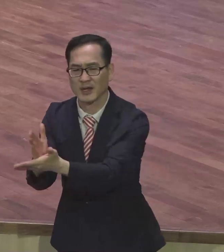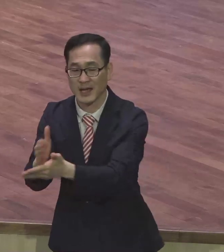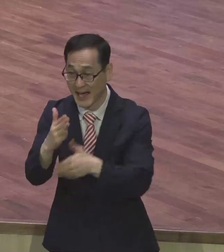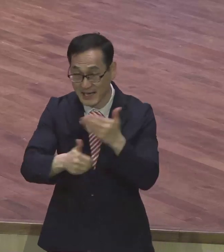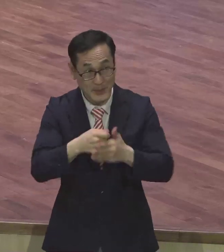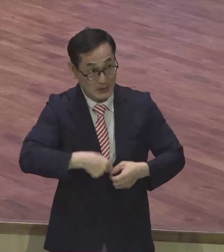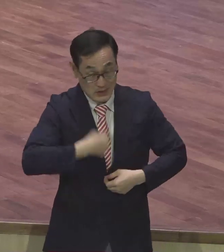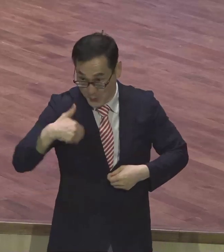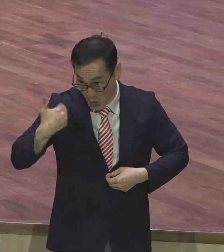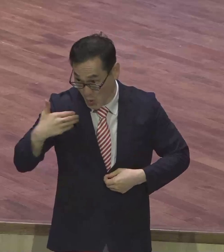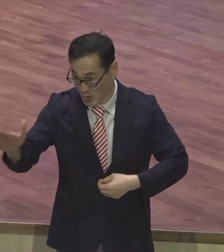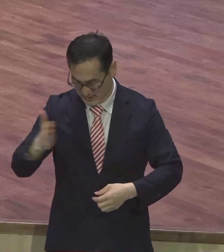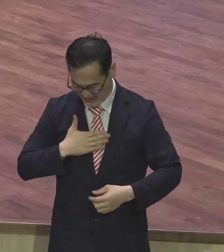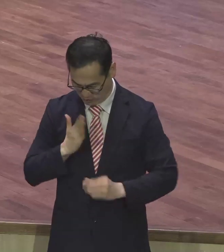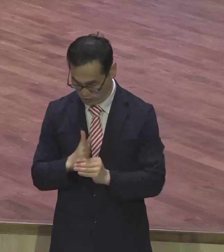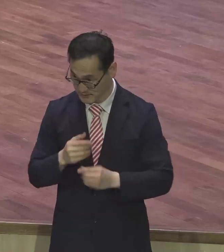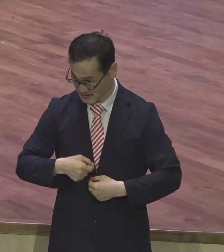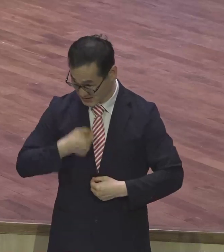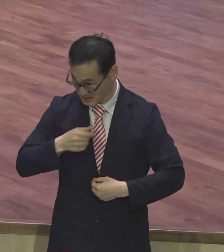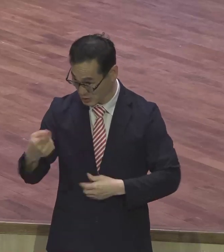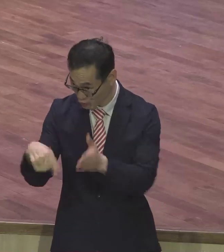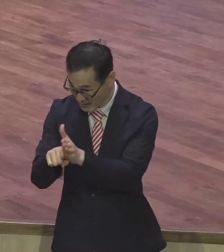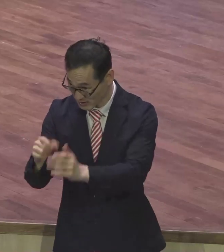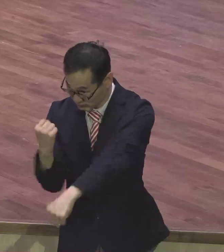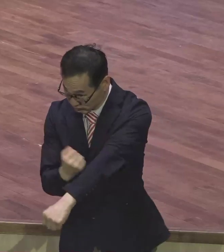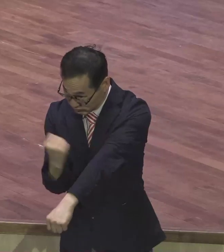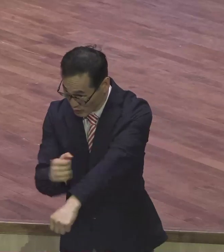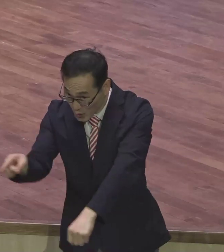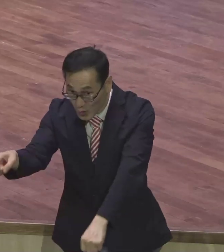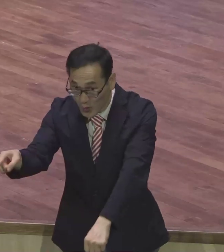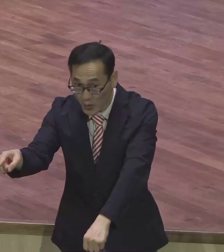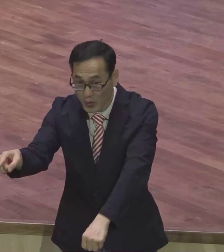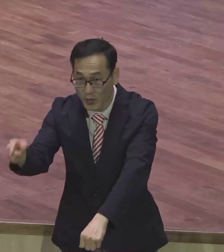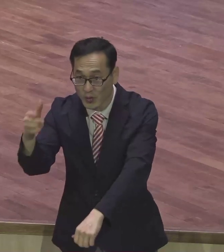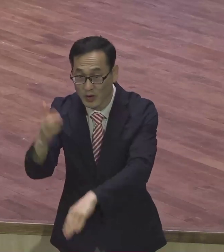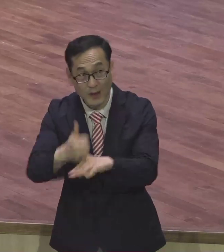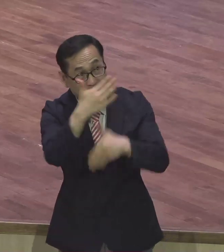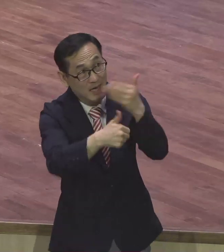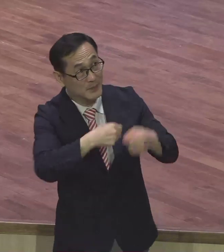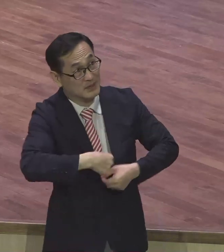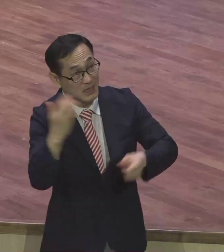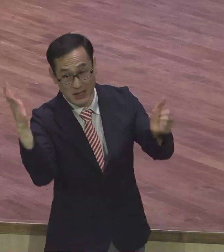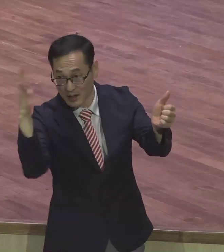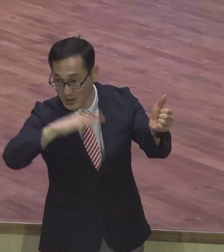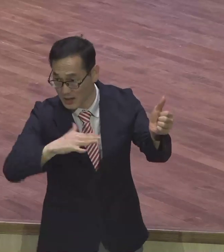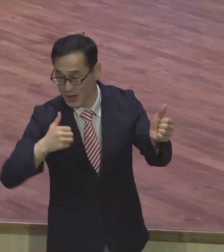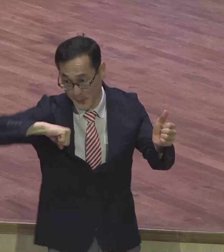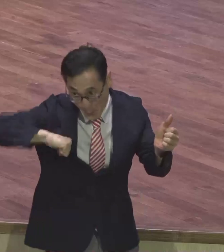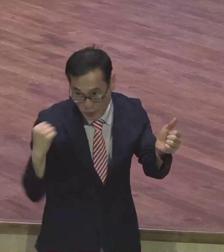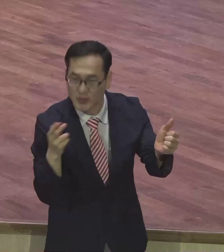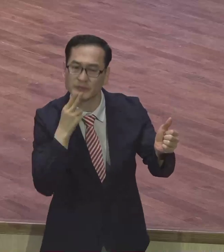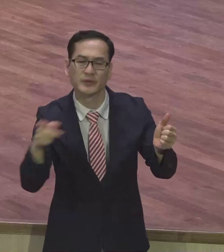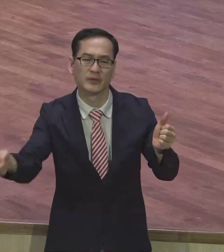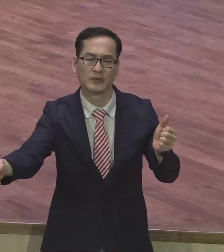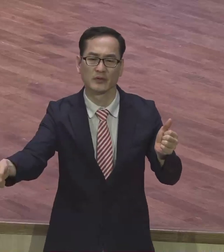모르고 자기 의의를 세우려고 힘써 하나님의 의에 복종하지 아니하였느니라